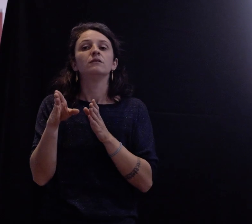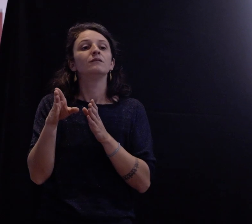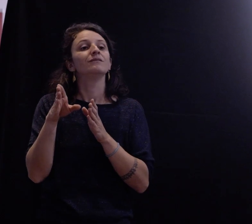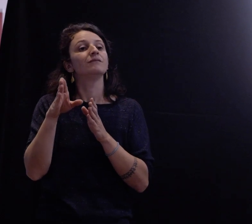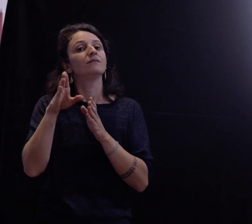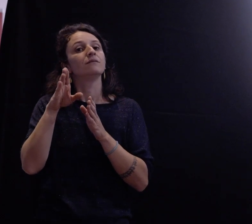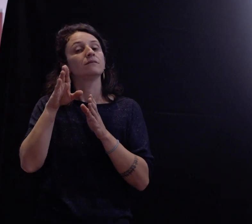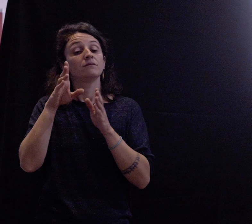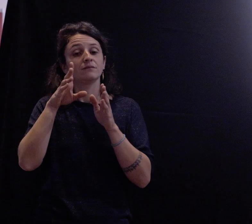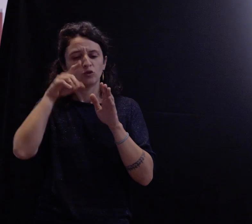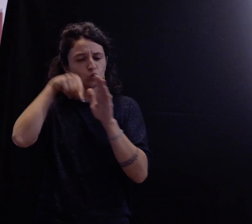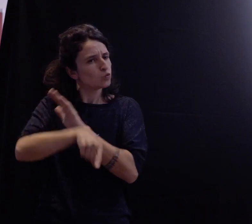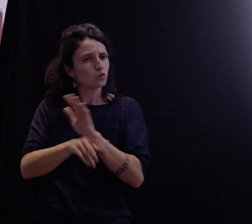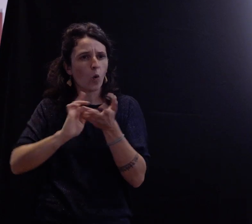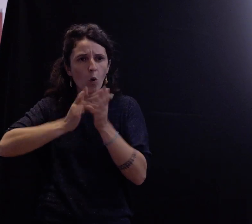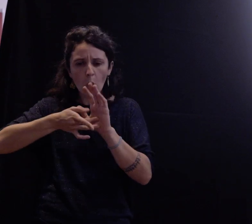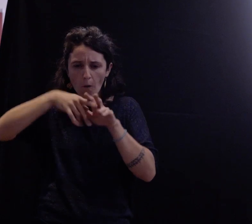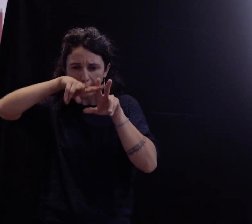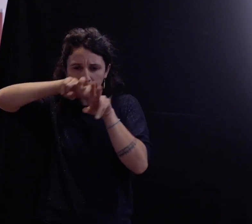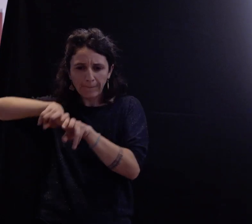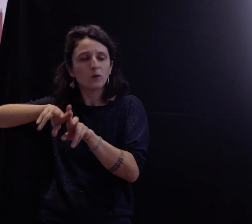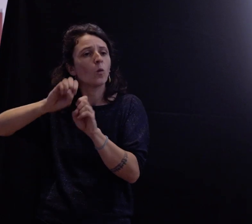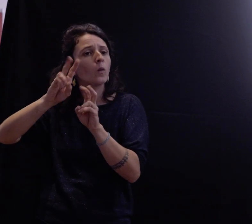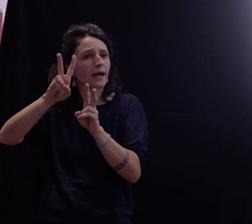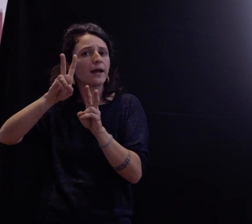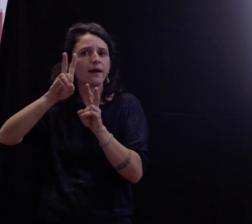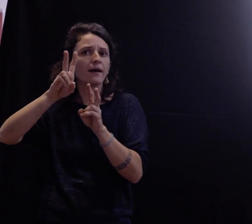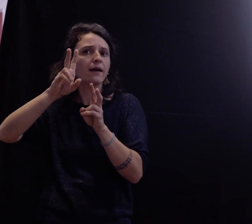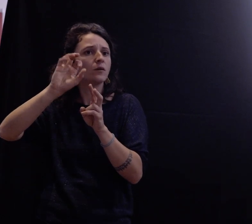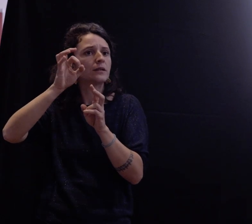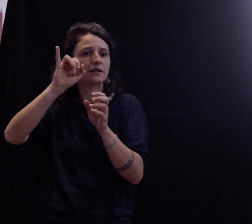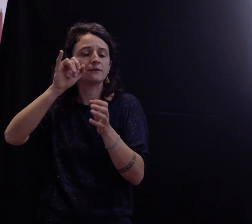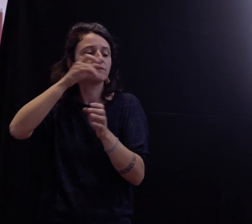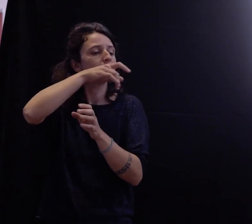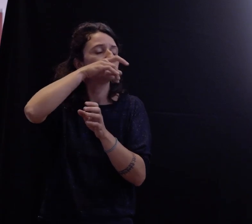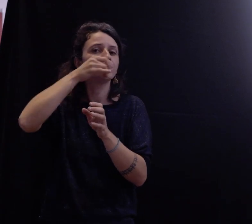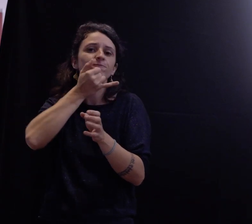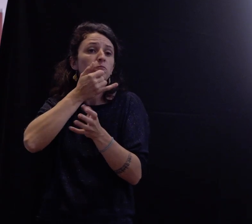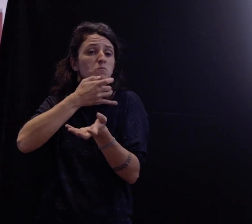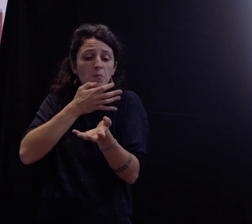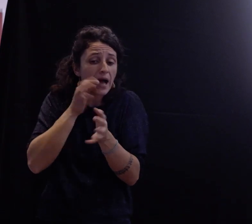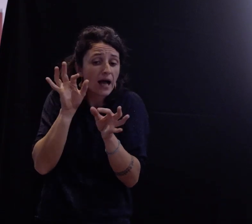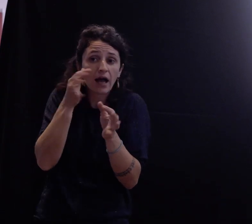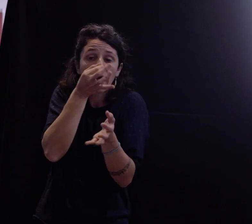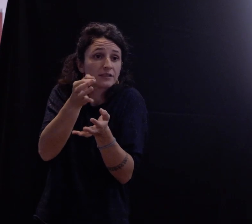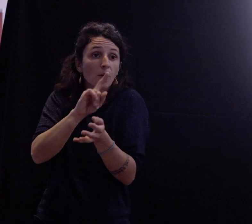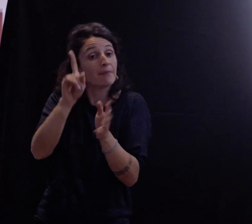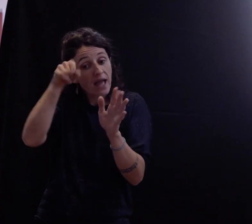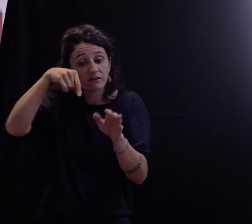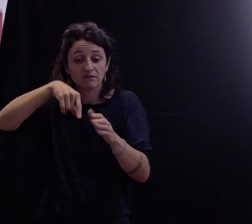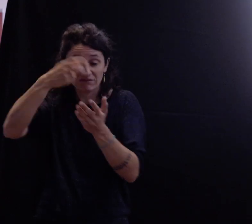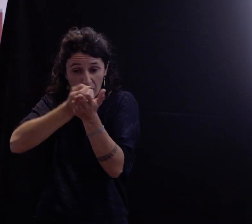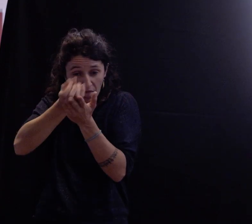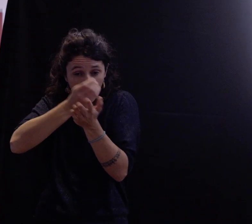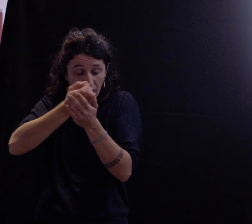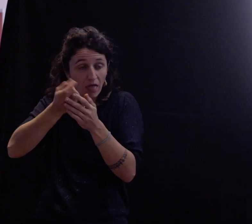donc on est sûr de rien rater, mais par contre, on a beaucoup plus d'informations, et du coup, c'est un travail qui est beaucoup plus important, et donc il y a